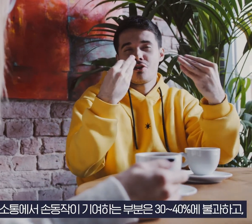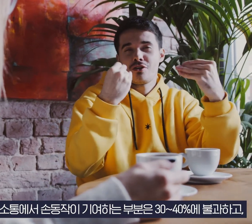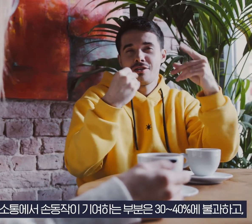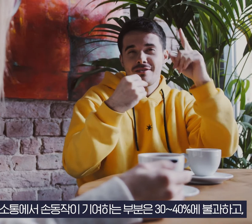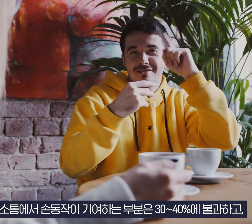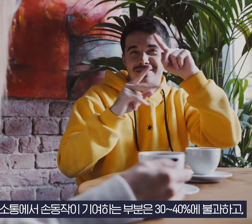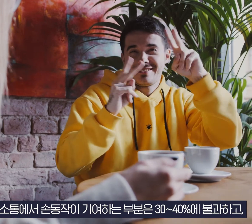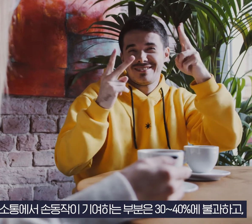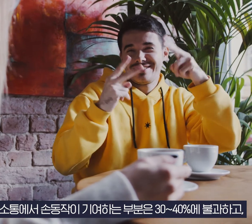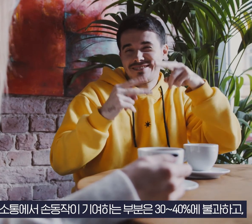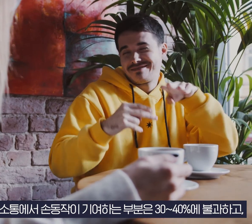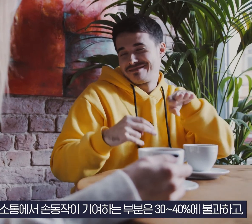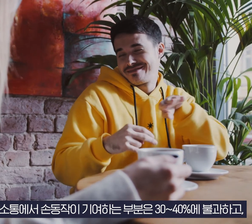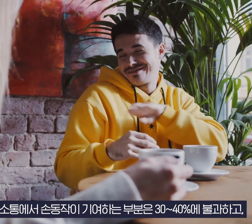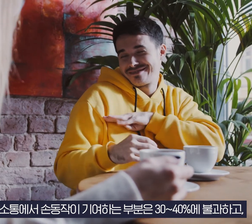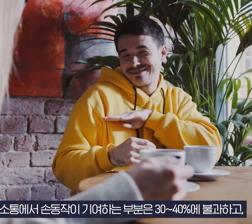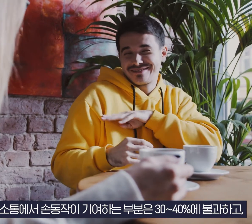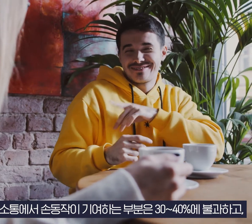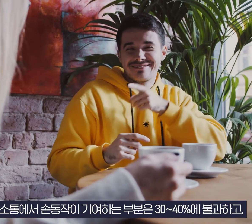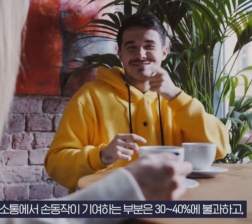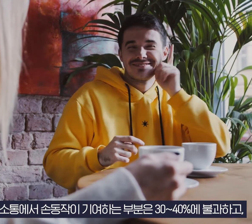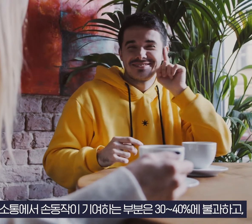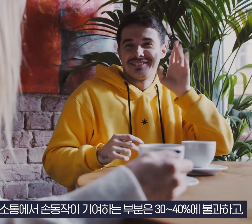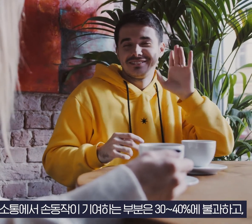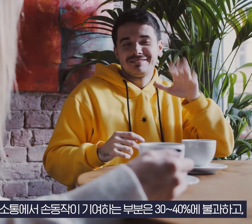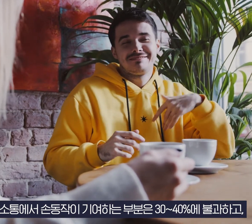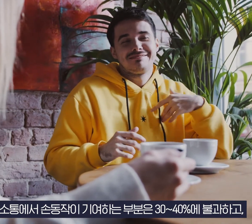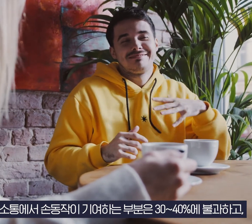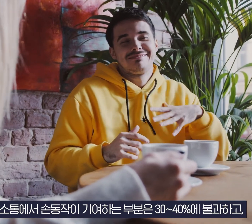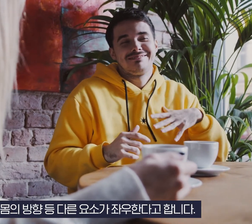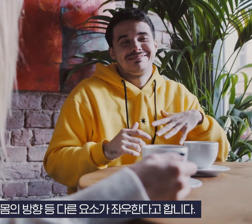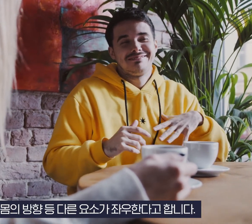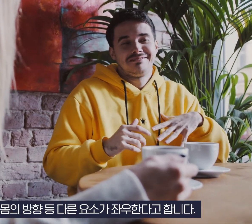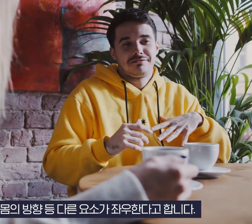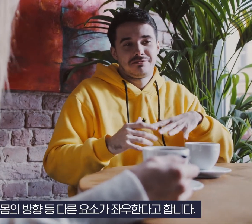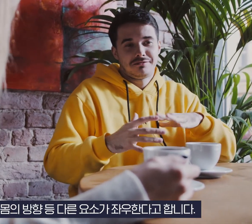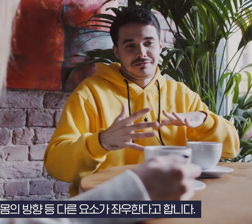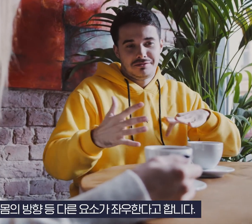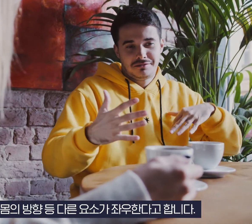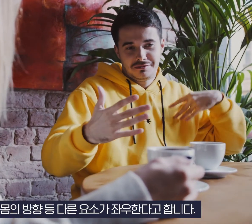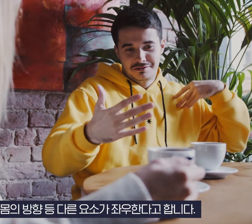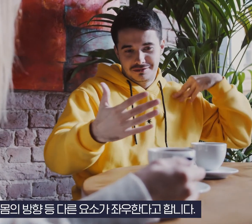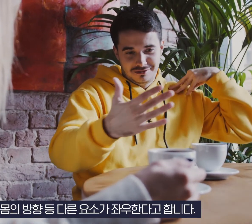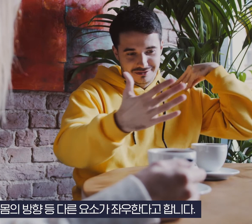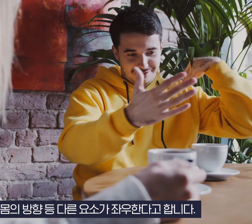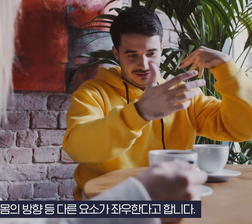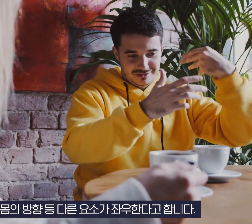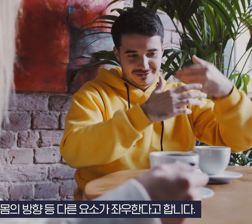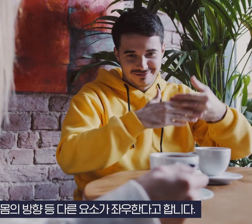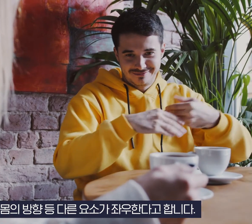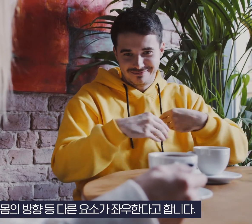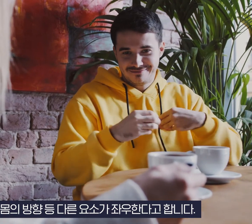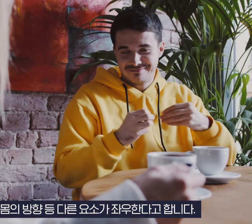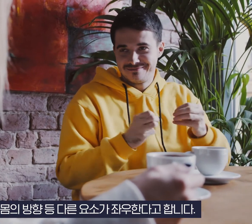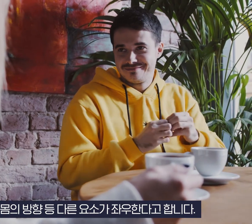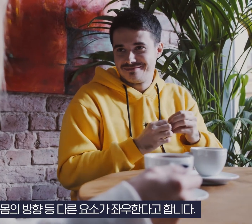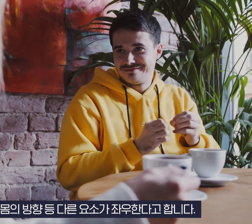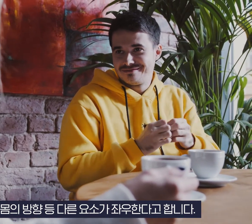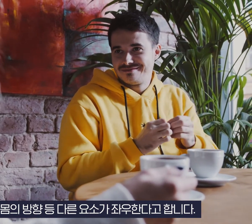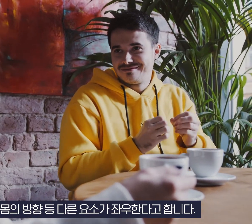기여하는 부분은 30에서 40%에 불과하고 나머지 60에서 70%는 표정, 몸의 방향 등